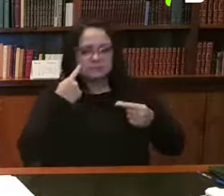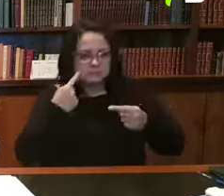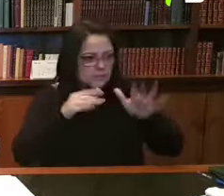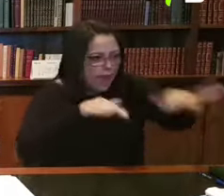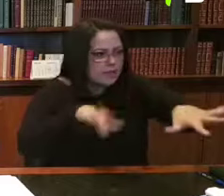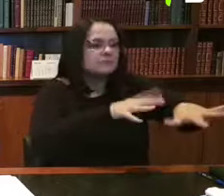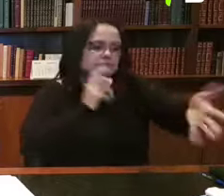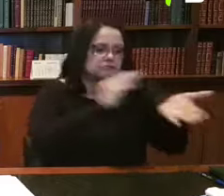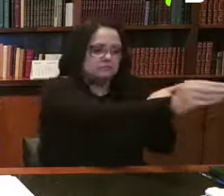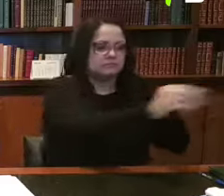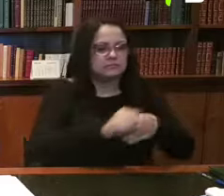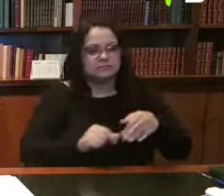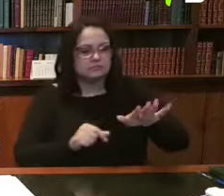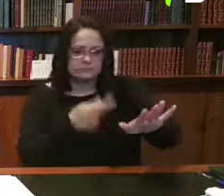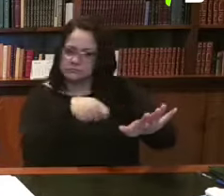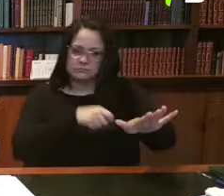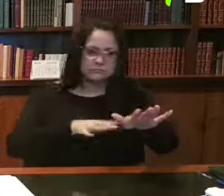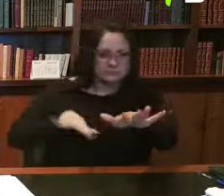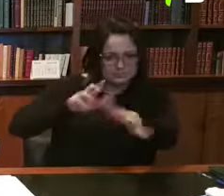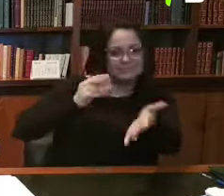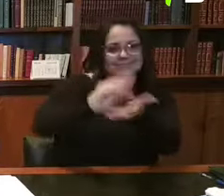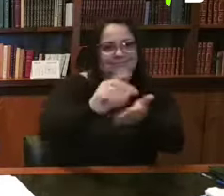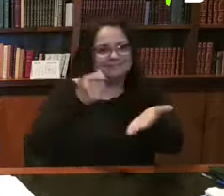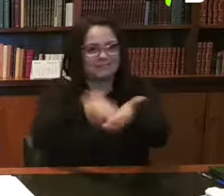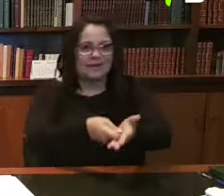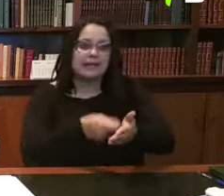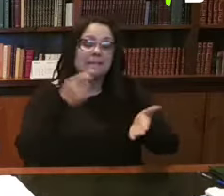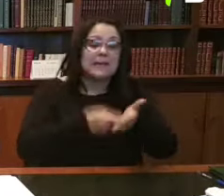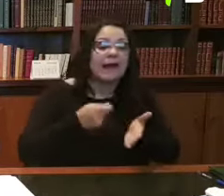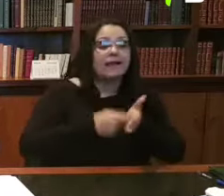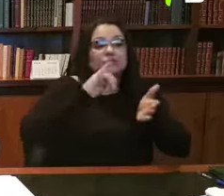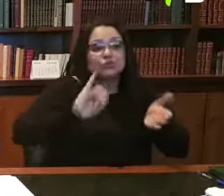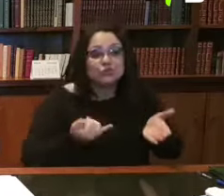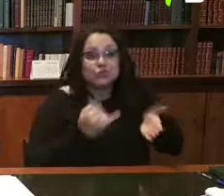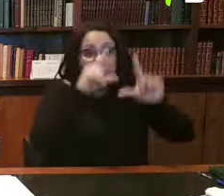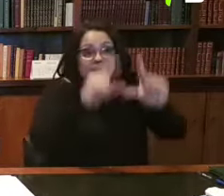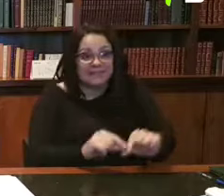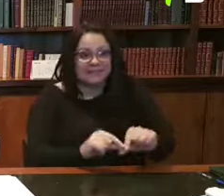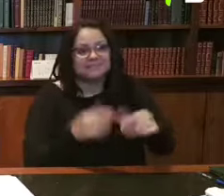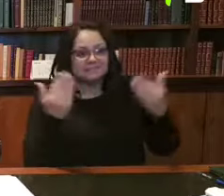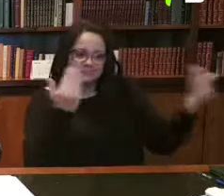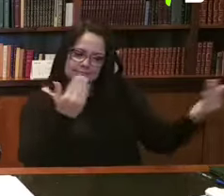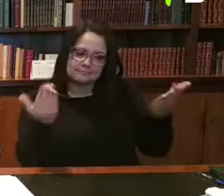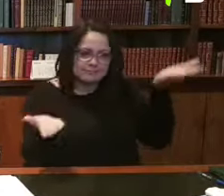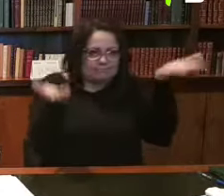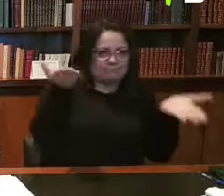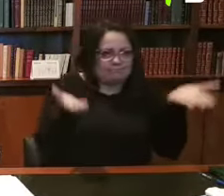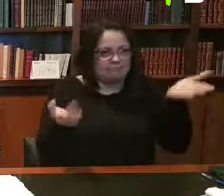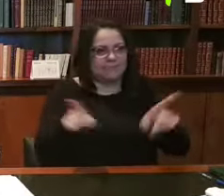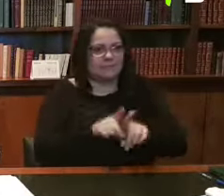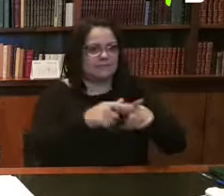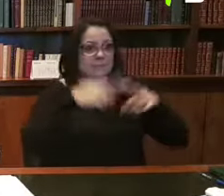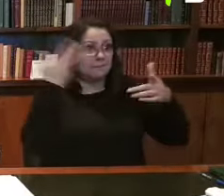até levando a água para lá e compensação estamos pagando menos despesa de juros da mesma forma é o